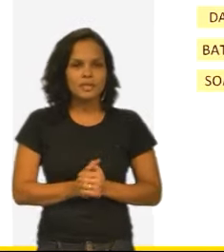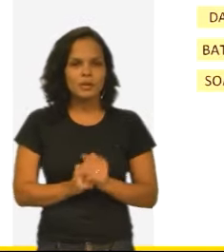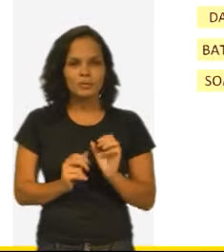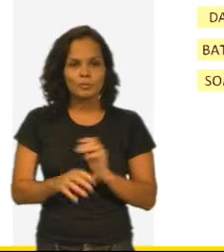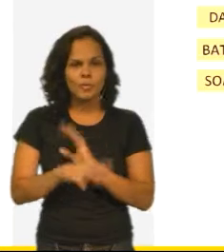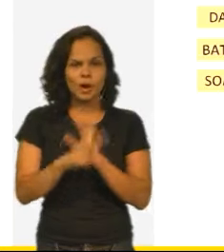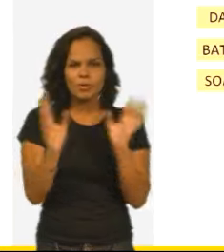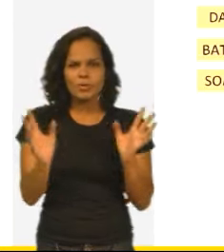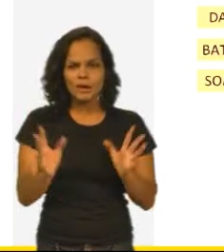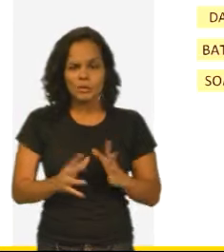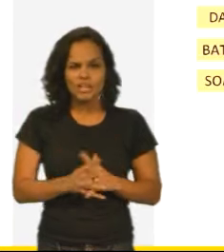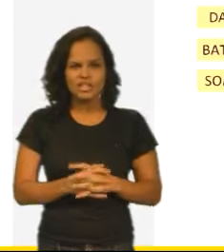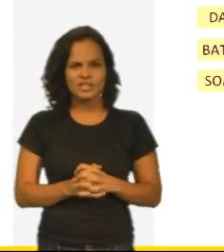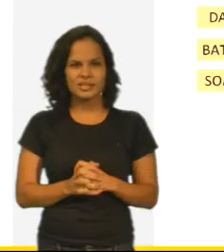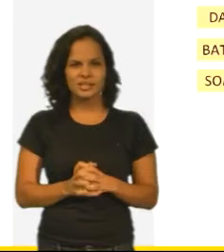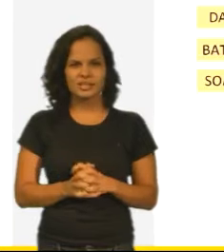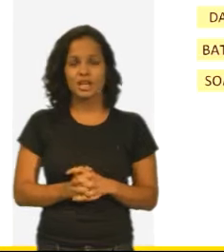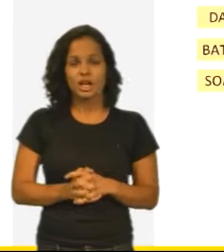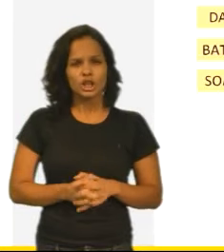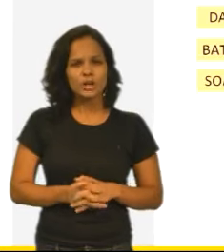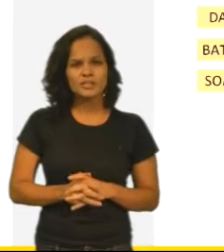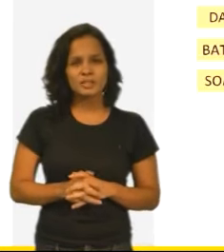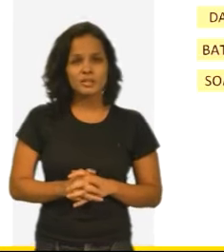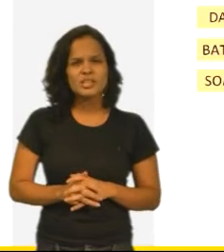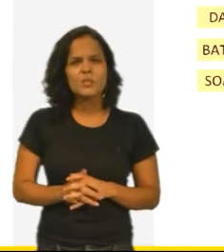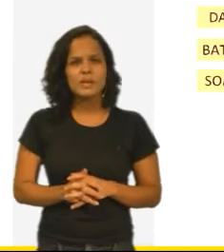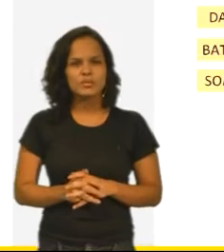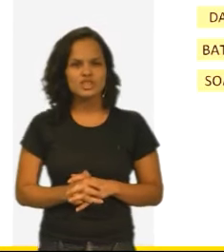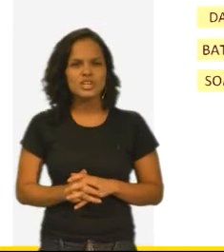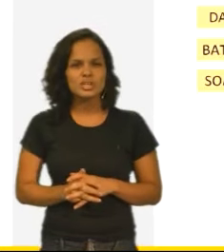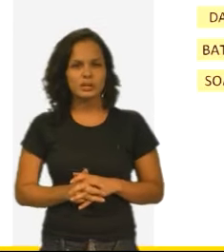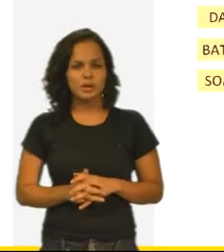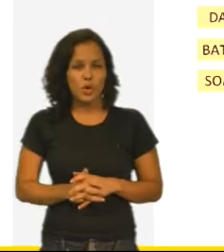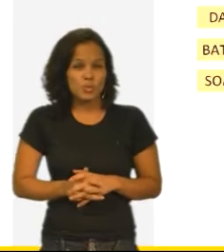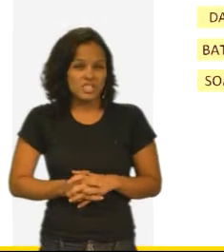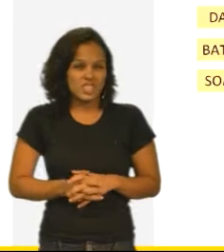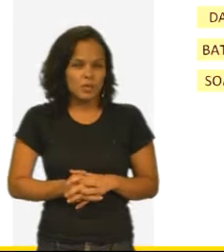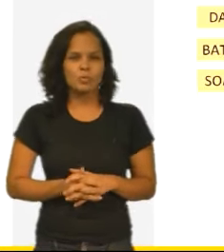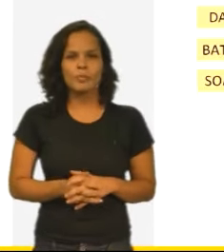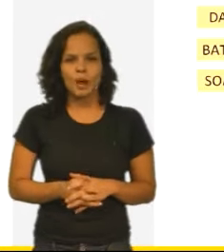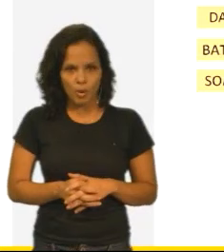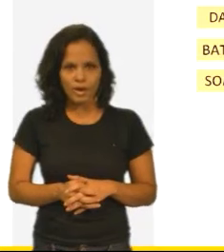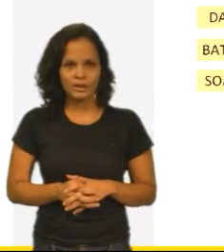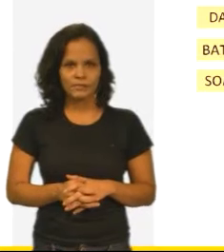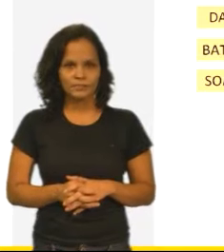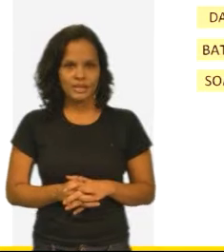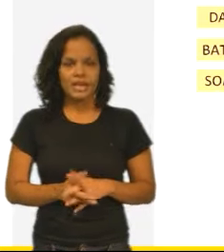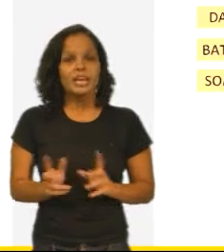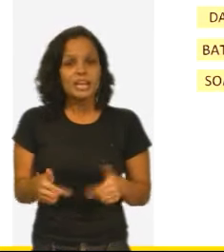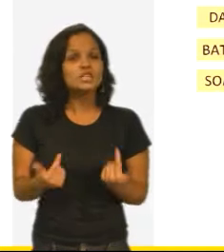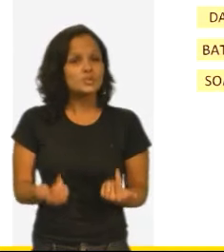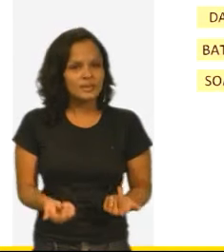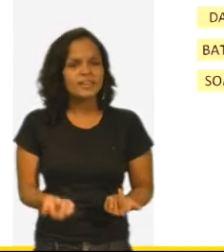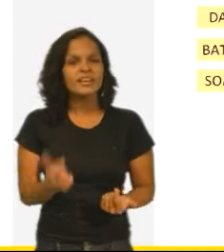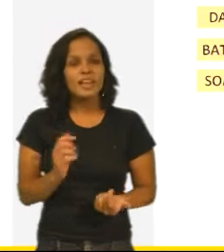ouviram alguém dizer assim, nossa, são meio-dia ou são uma hora? Isso aí é